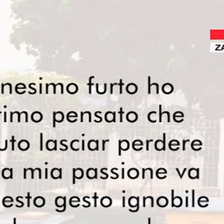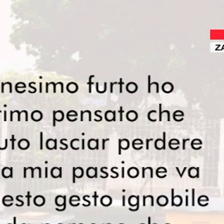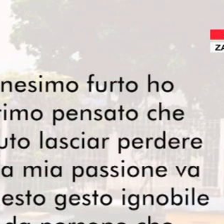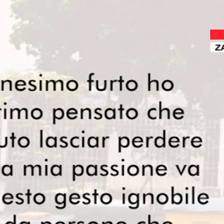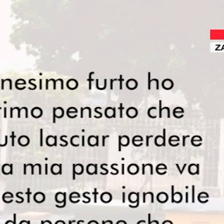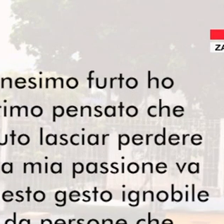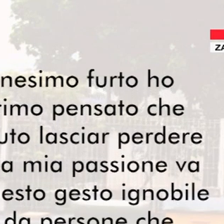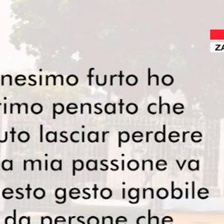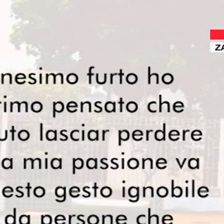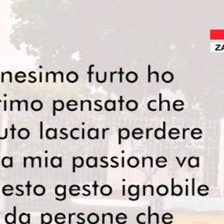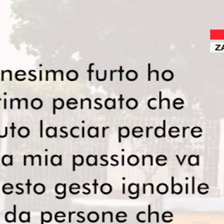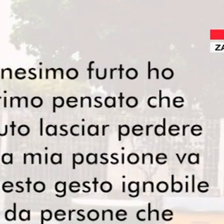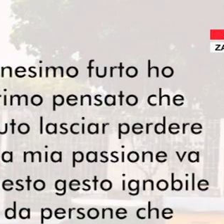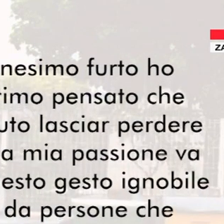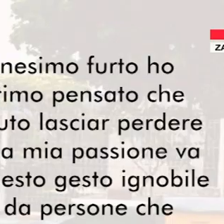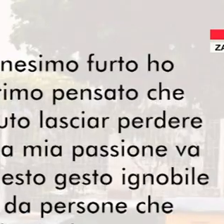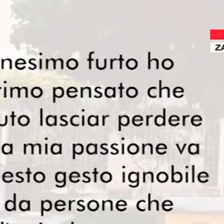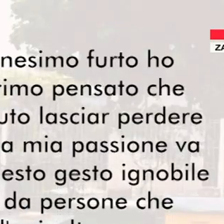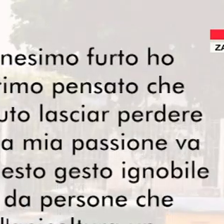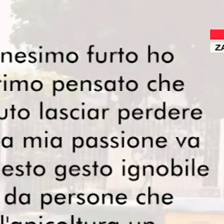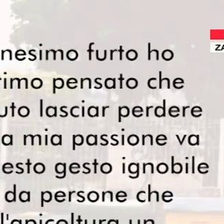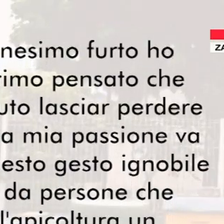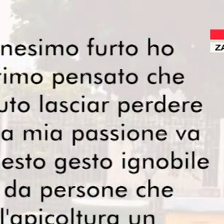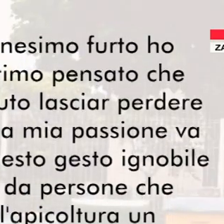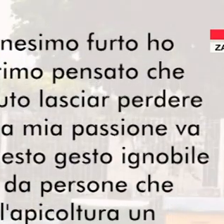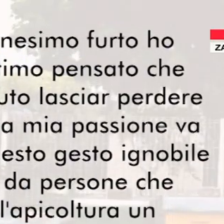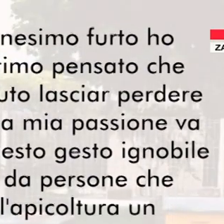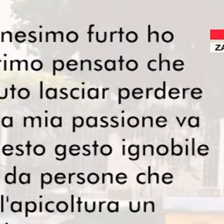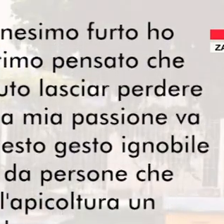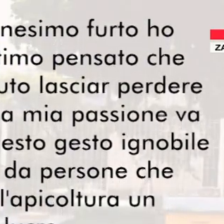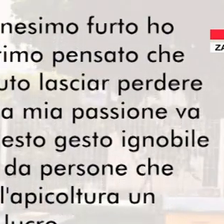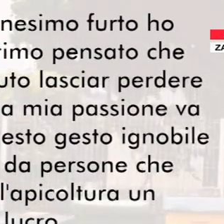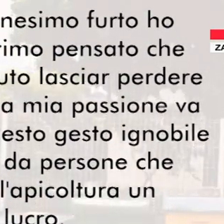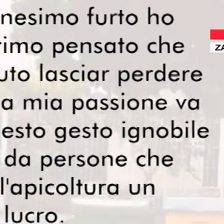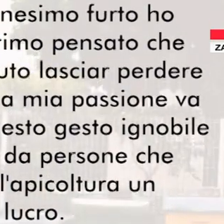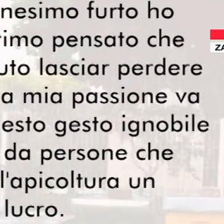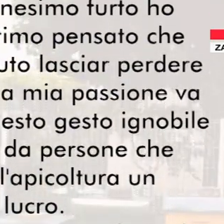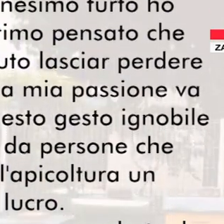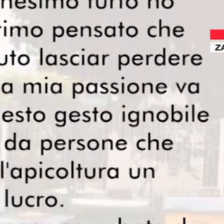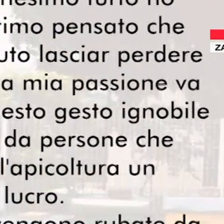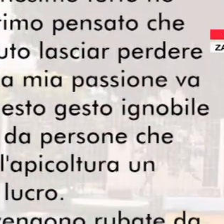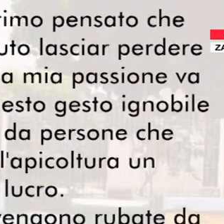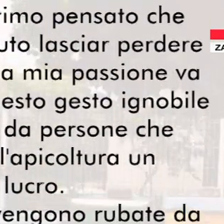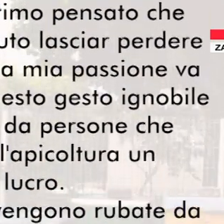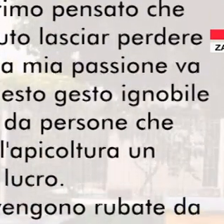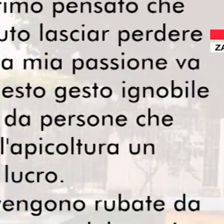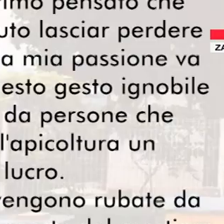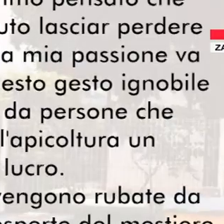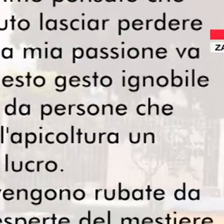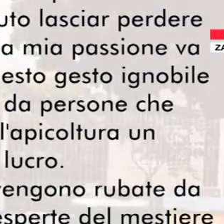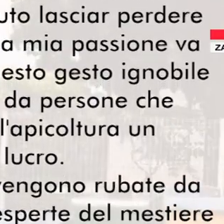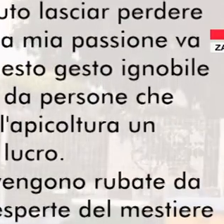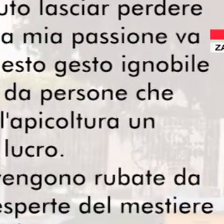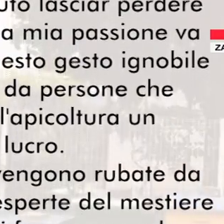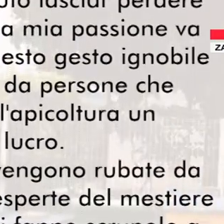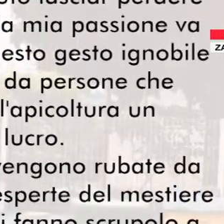la mia passione va oltre questo ignobile gesto compiuto da persone che fanno dell'apicoltura un motivo di lucro. Le arnie vengono